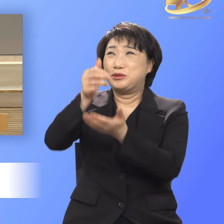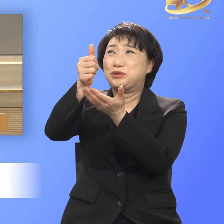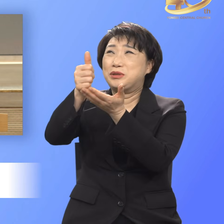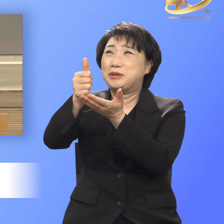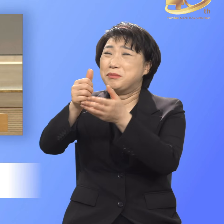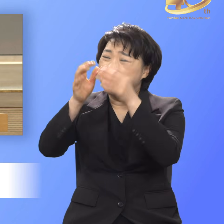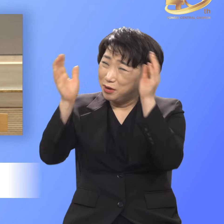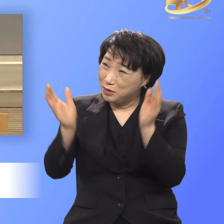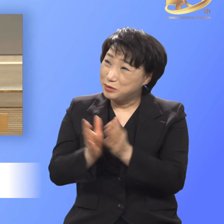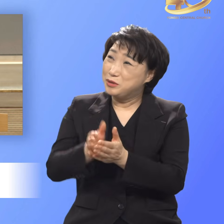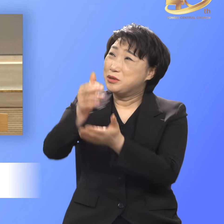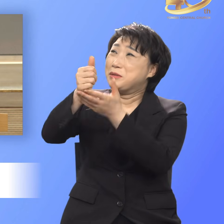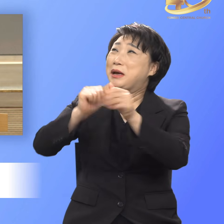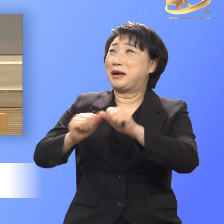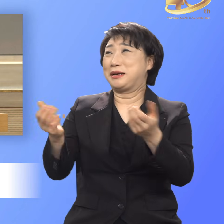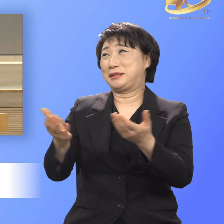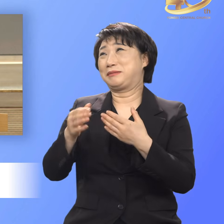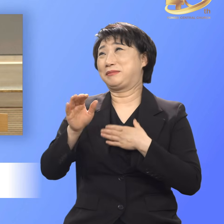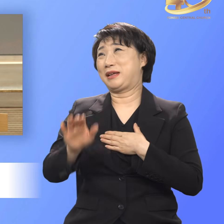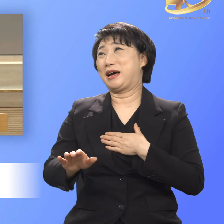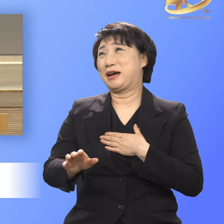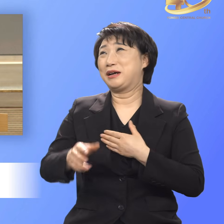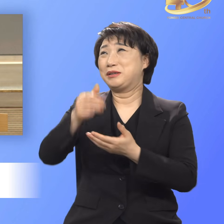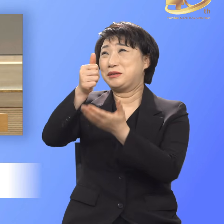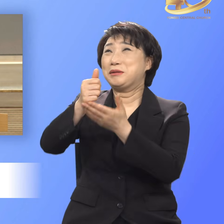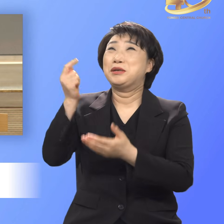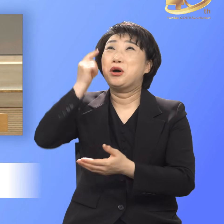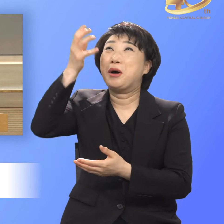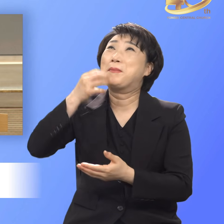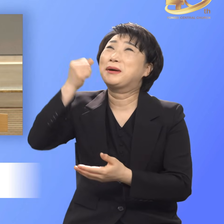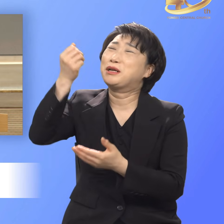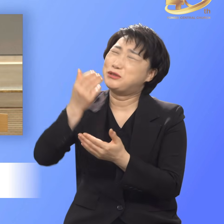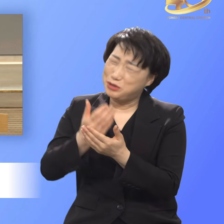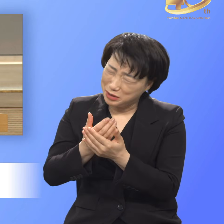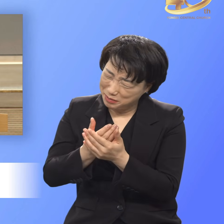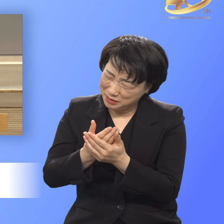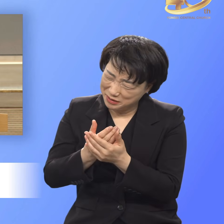하신 것입니다. 주님의 영광 받으셔야